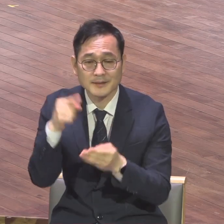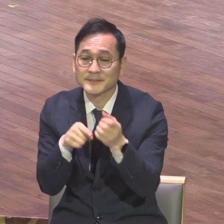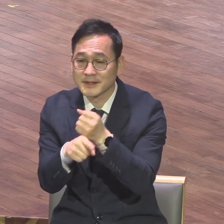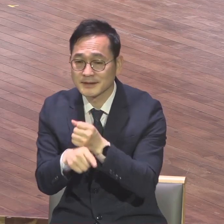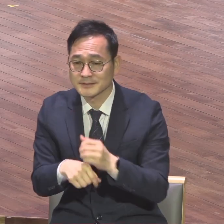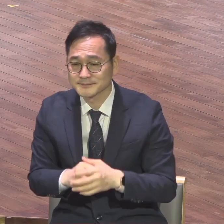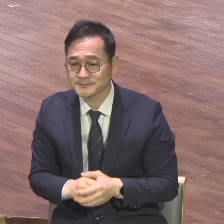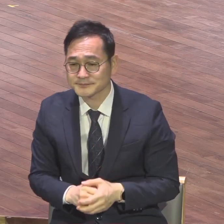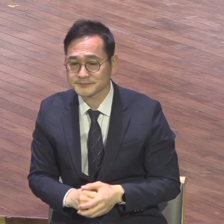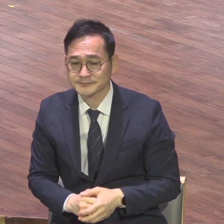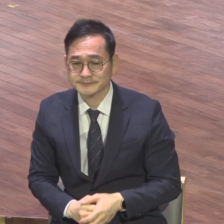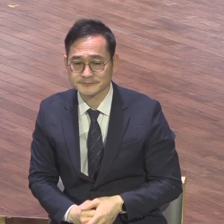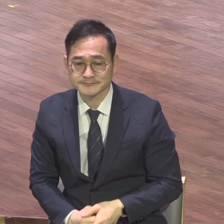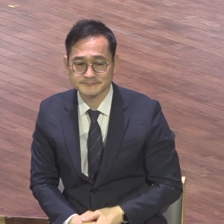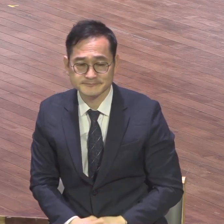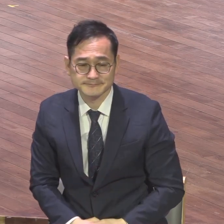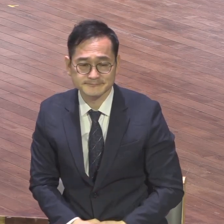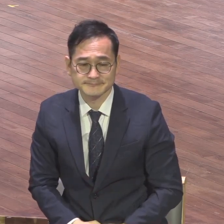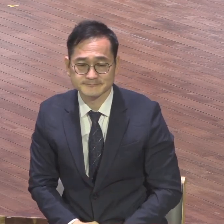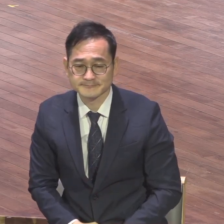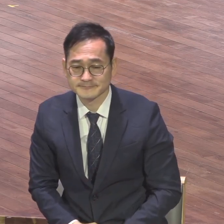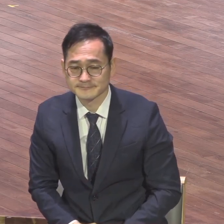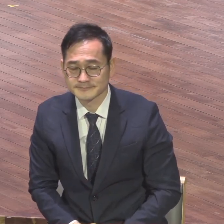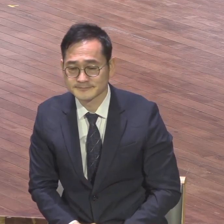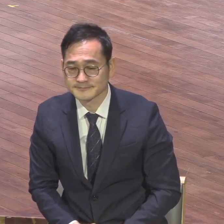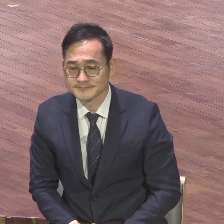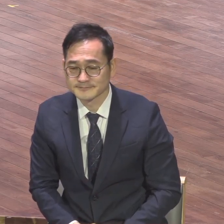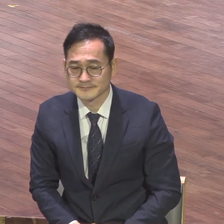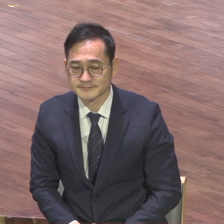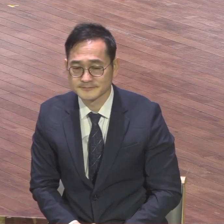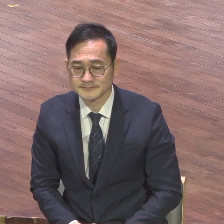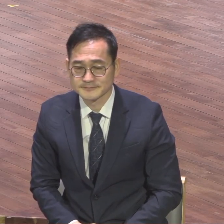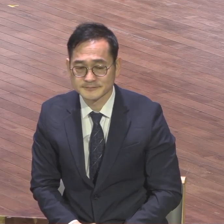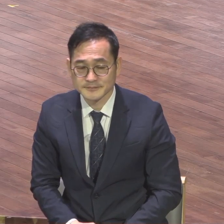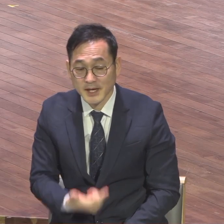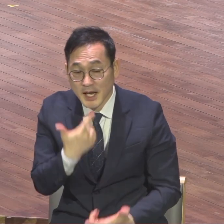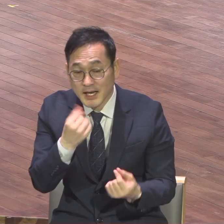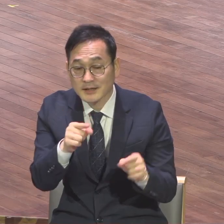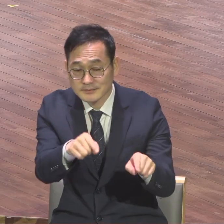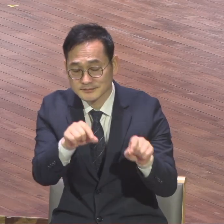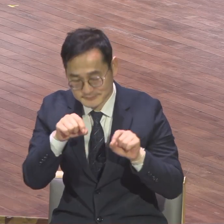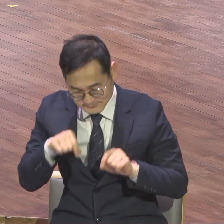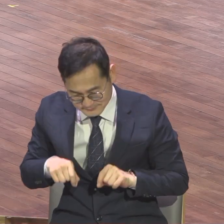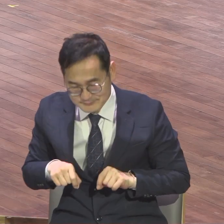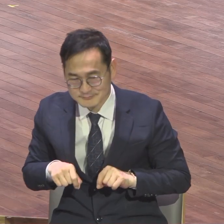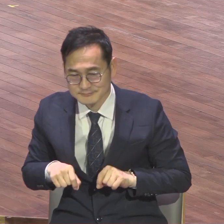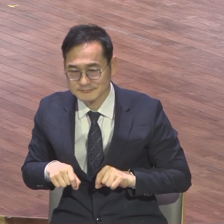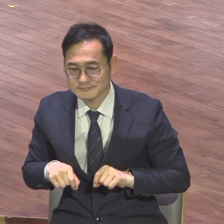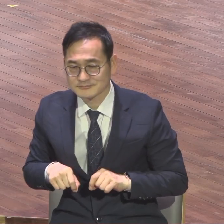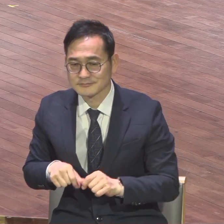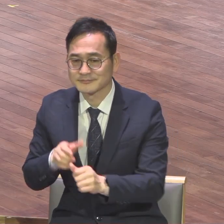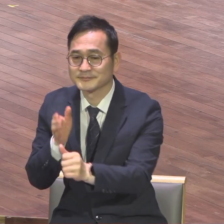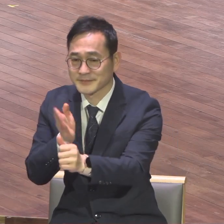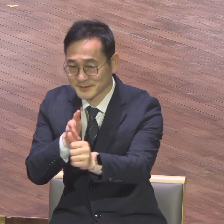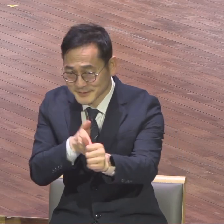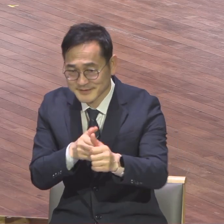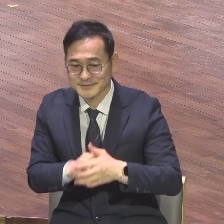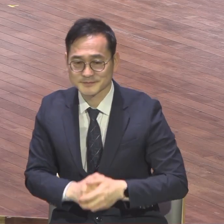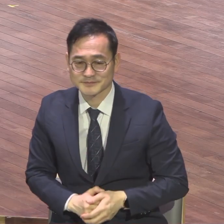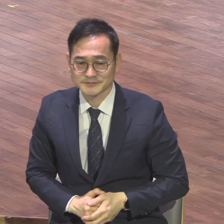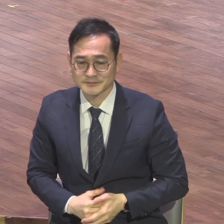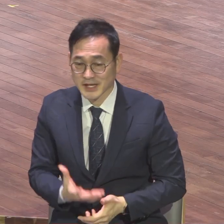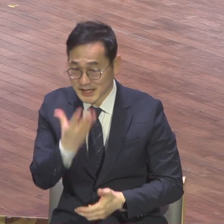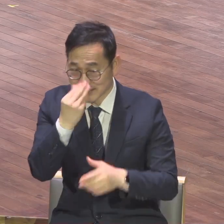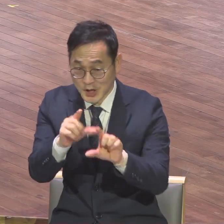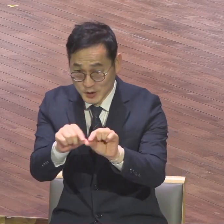있는 이런 이 증거 있는 삶 속으로 들어가시기 바랍니다. 그런데 이런 성찬의 본질적